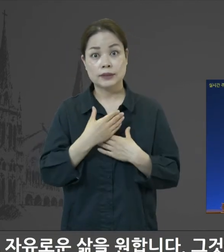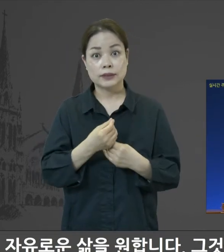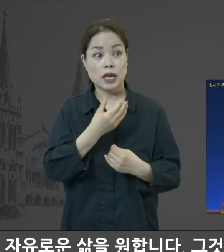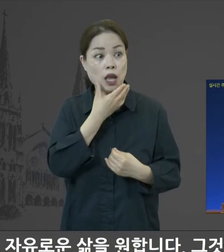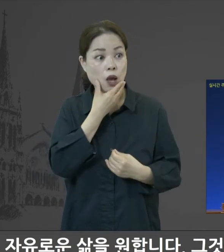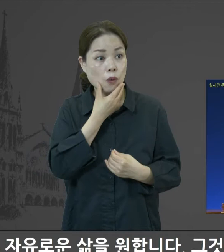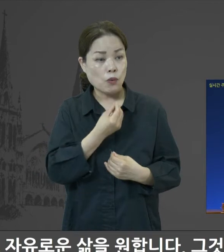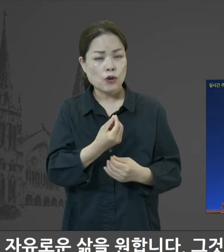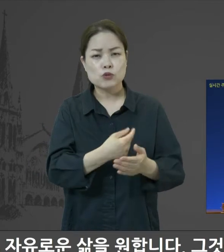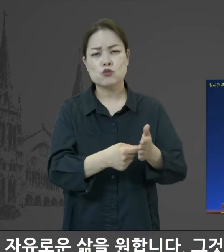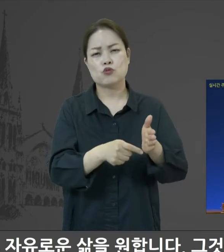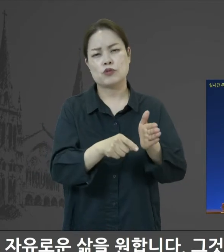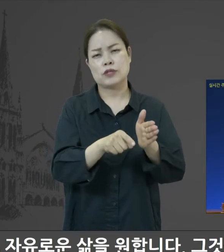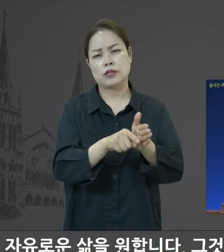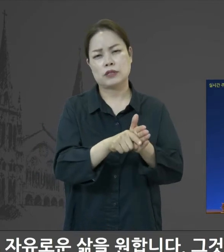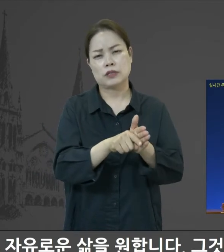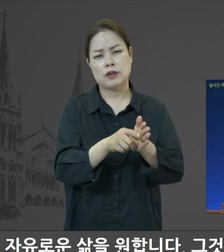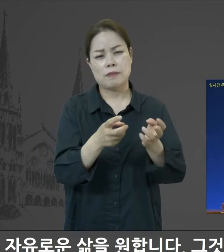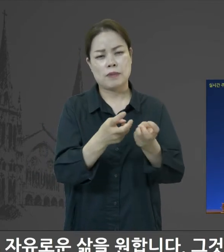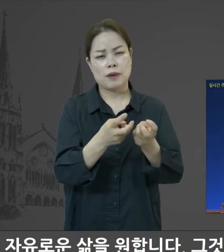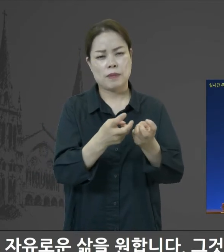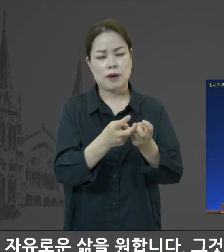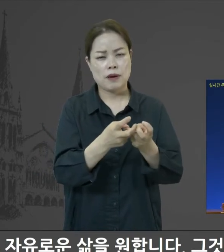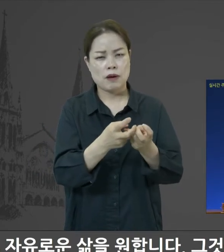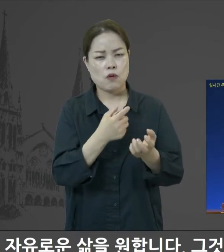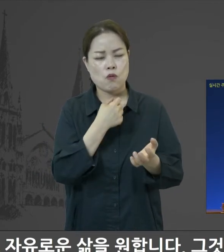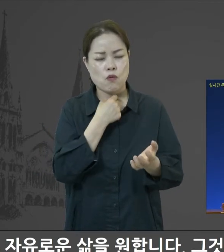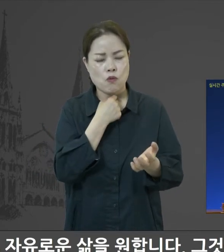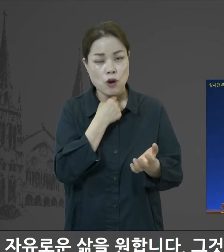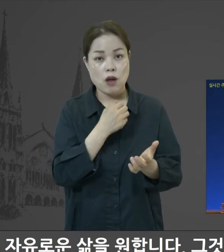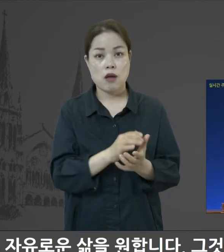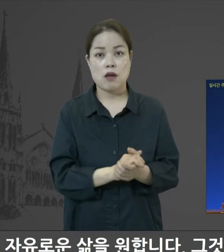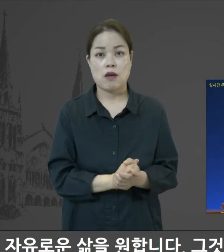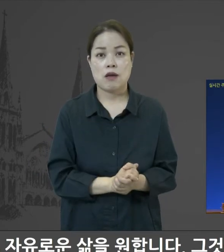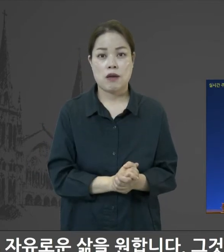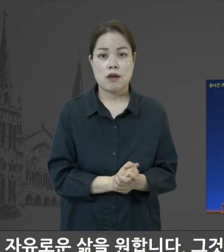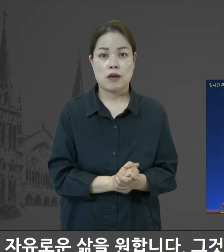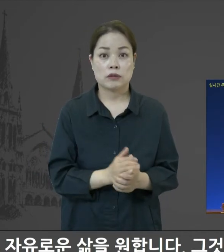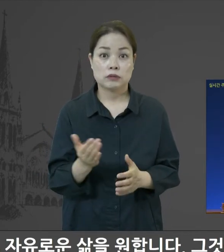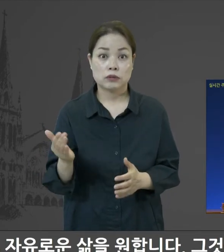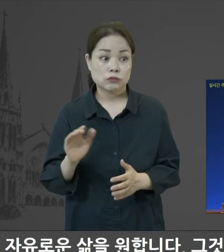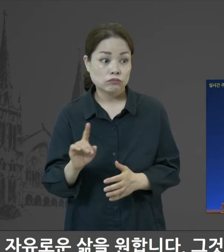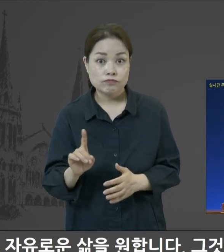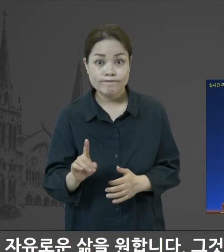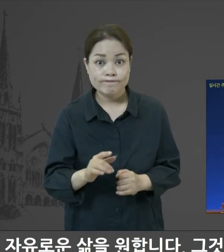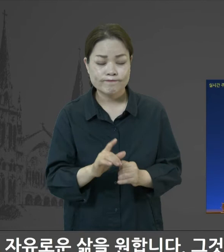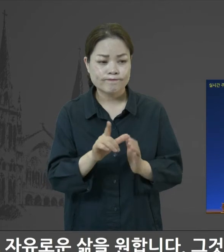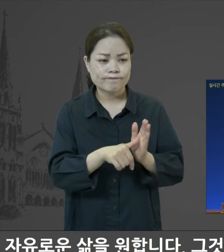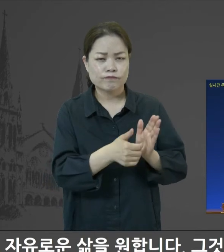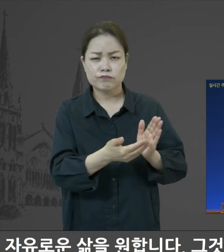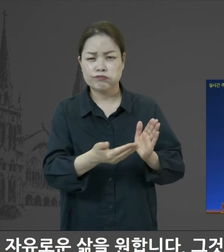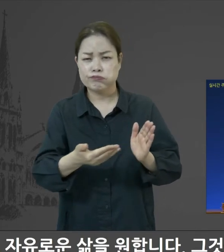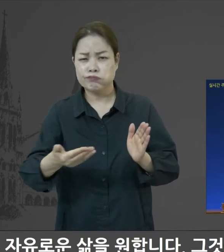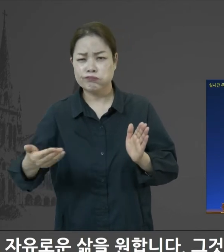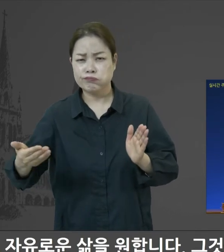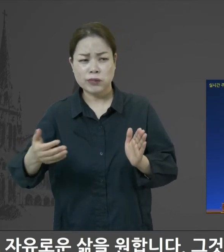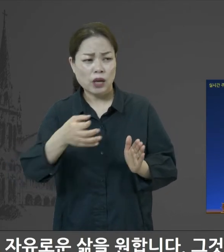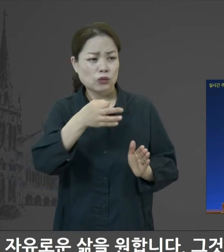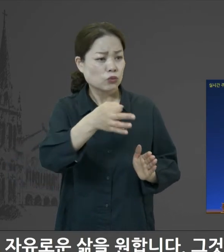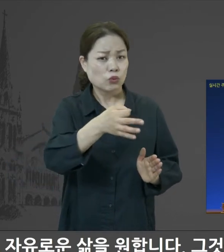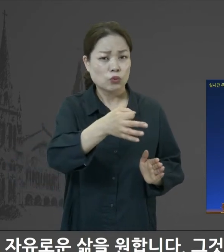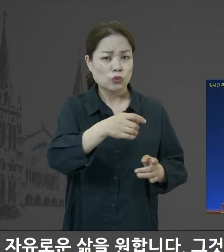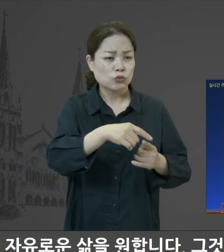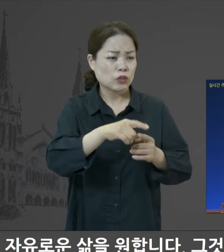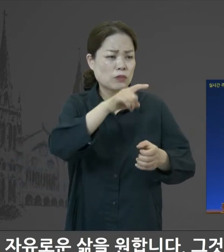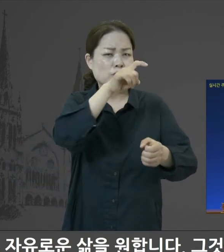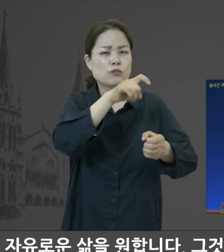행복을 영위하기 위해서 이런 수단들을 우리는 붙잡기 원합니다. 그런데 어느덧 시간이 지나면 돈 자체가